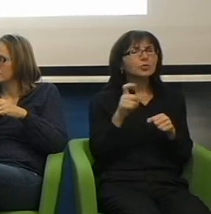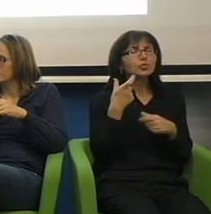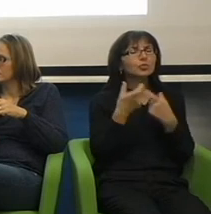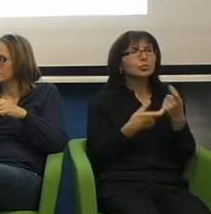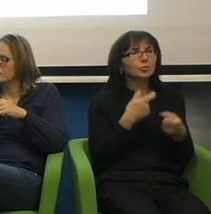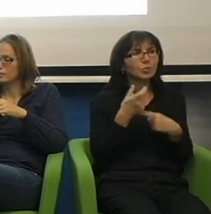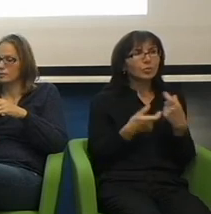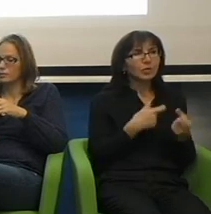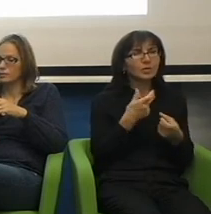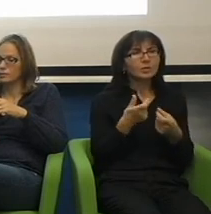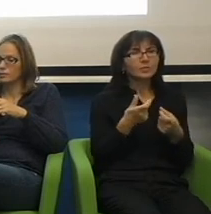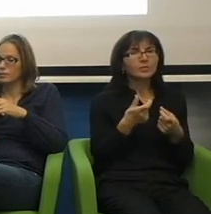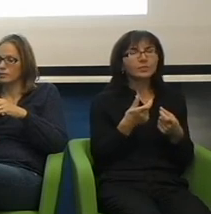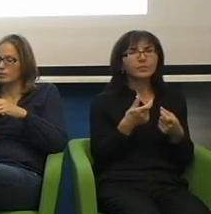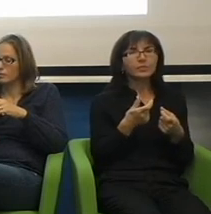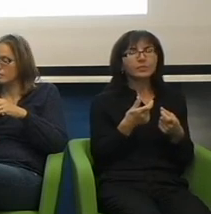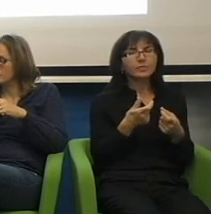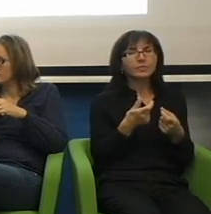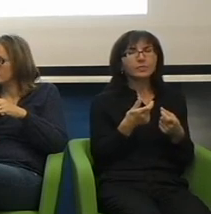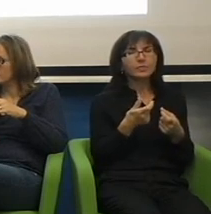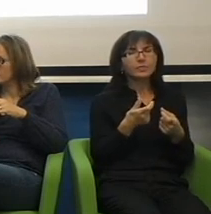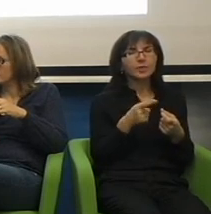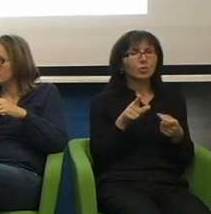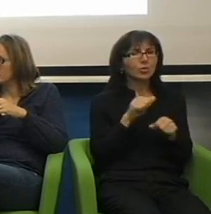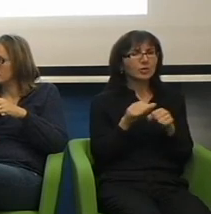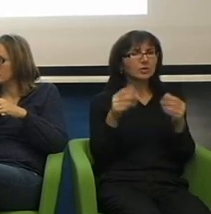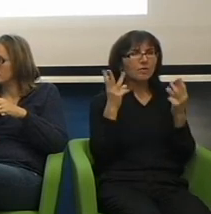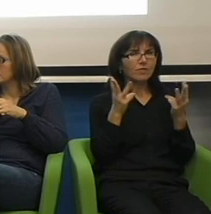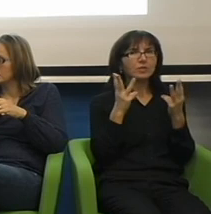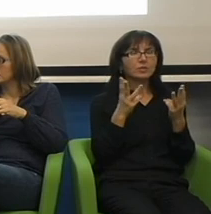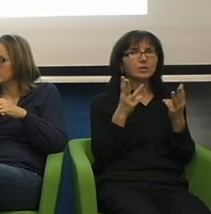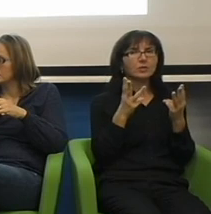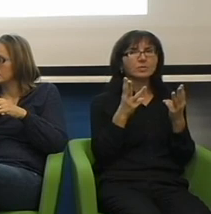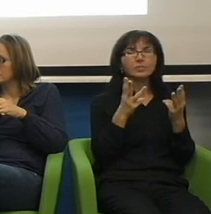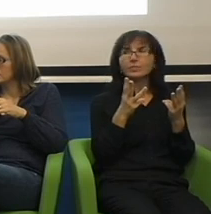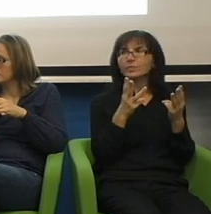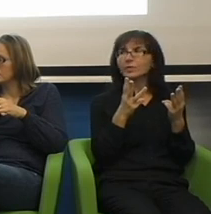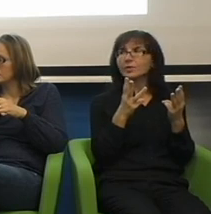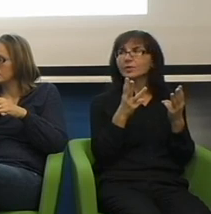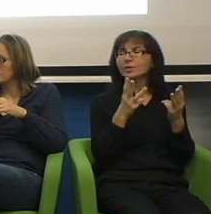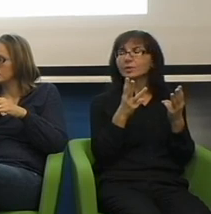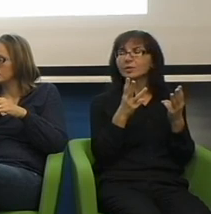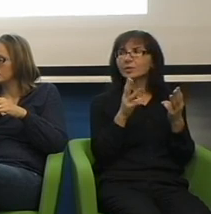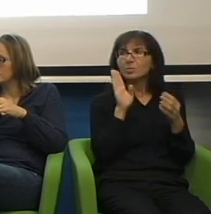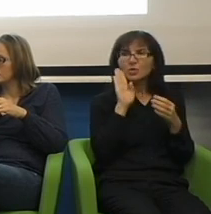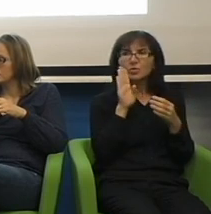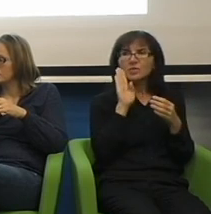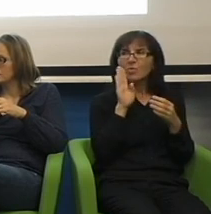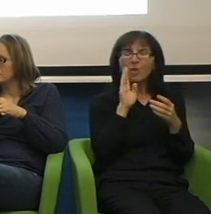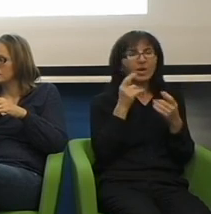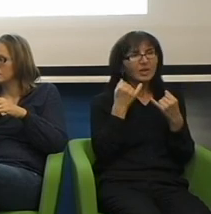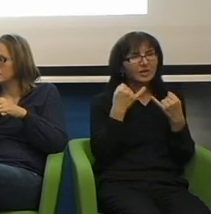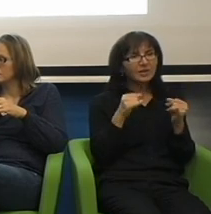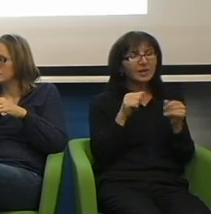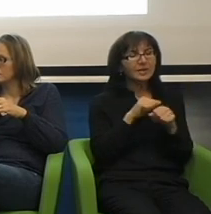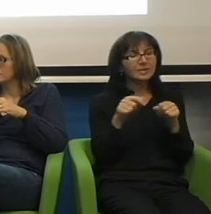Może to jest ważniejsze. No tak. Niby to samo, ale... No właśnie, ale jest pamięć